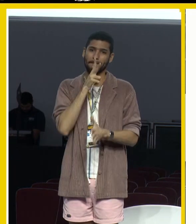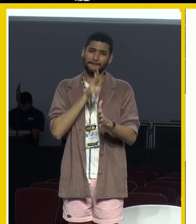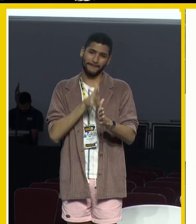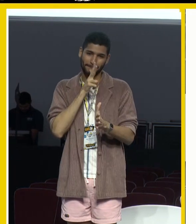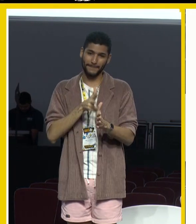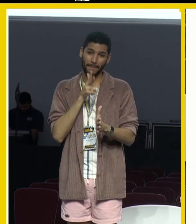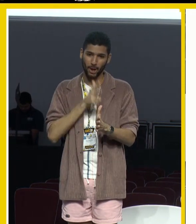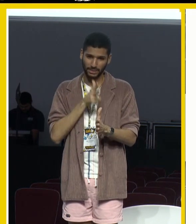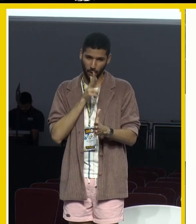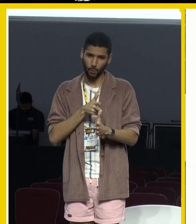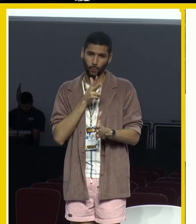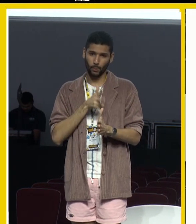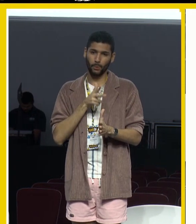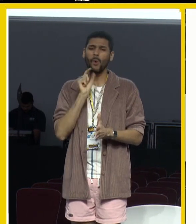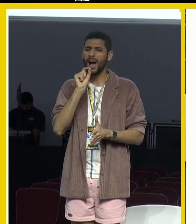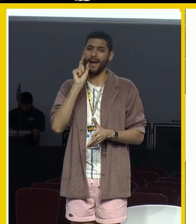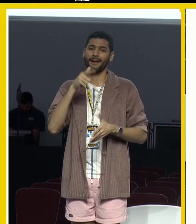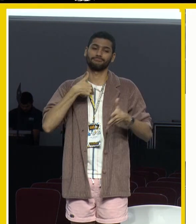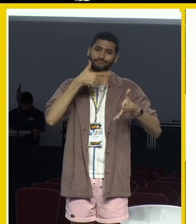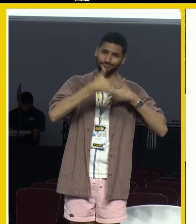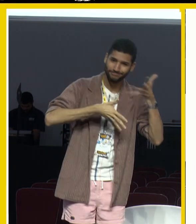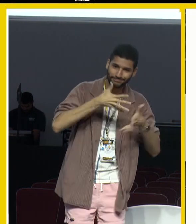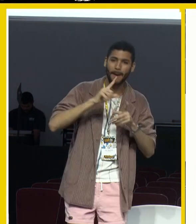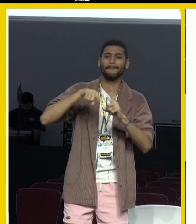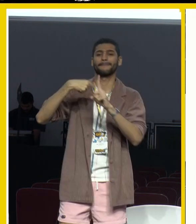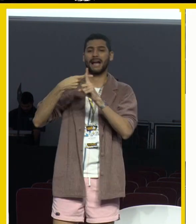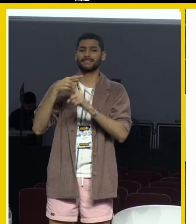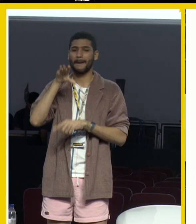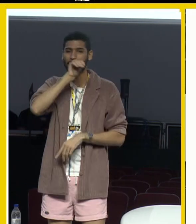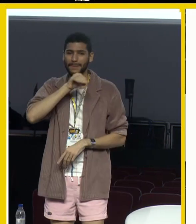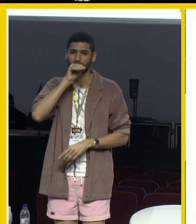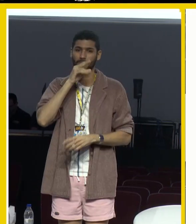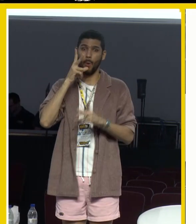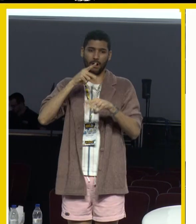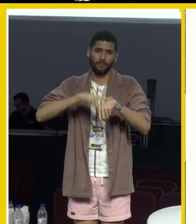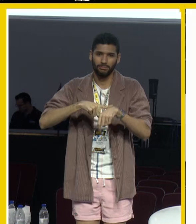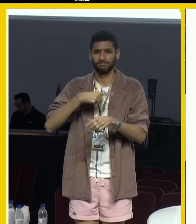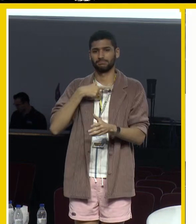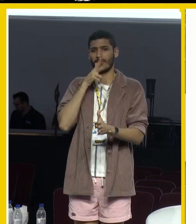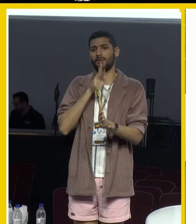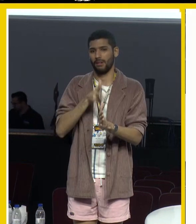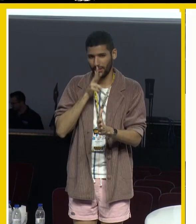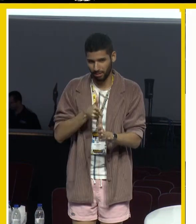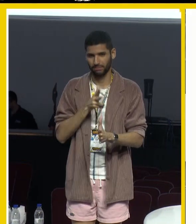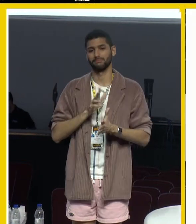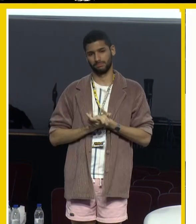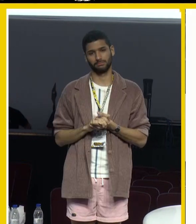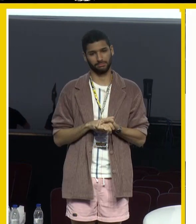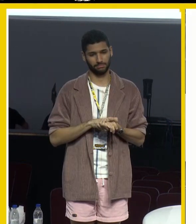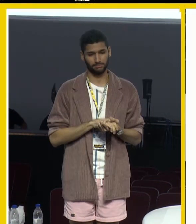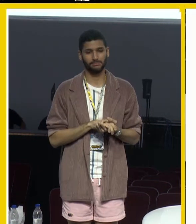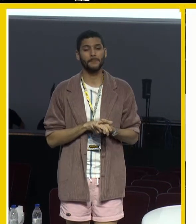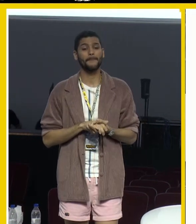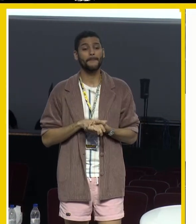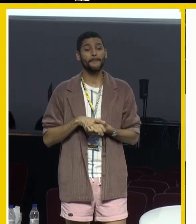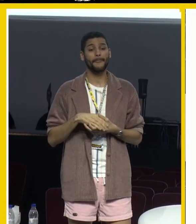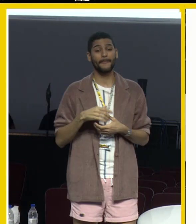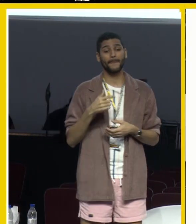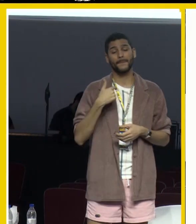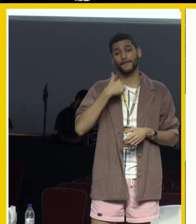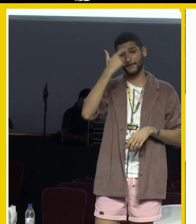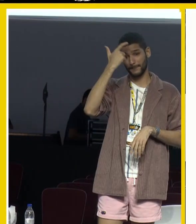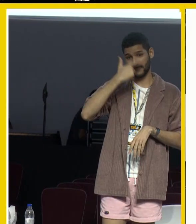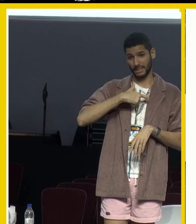realizado então eu uso bimodal que é a língua de sinais mas a organização ao mesmo